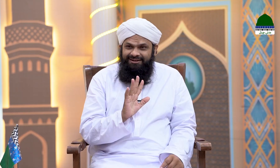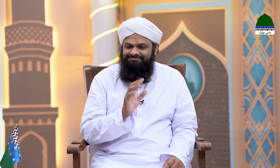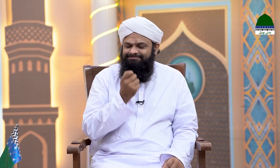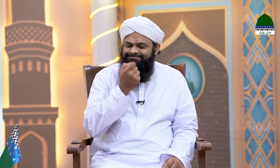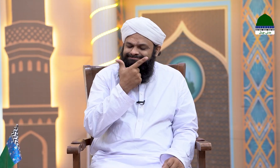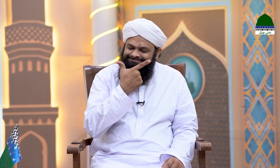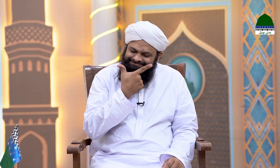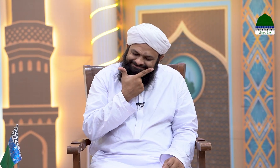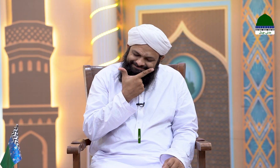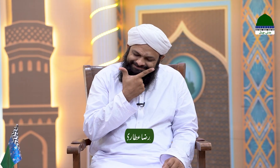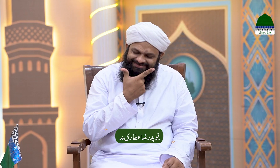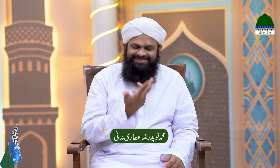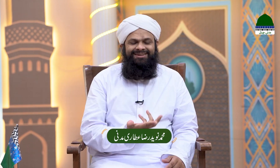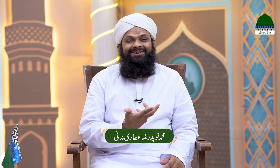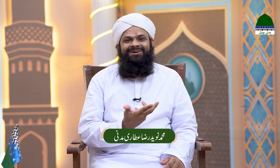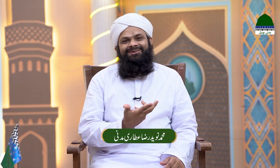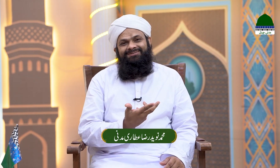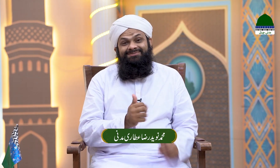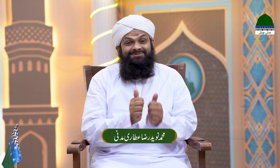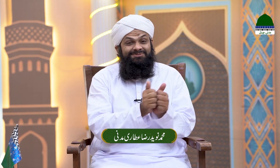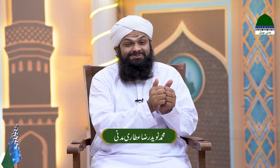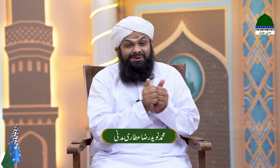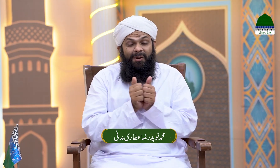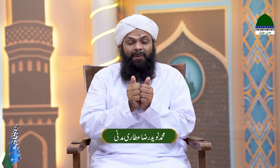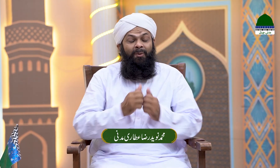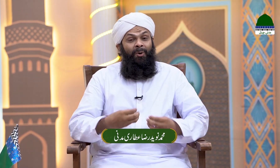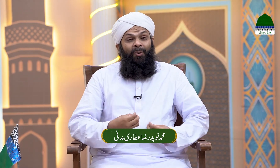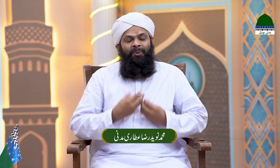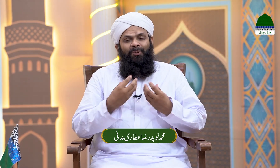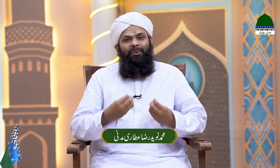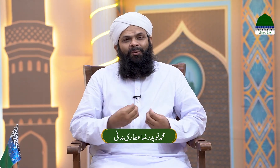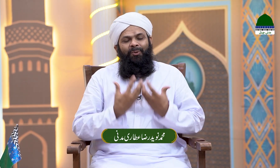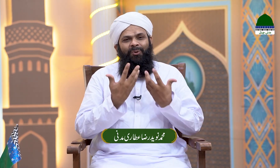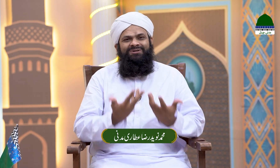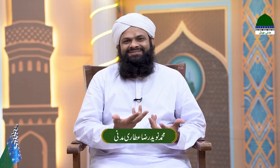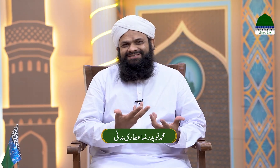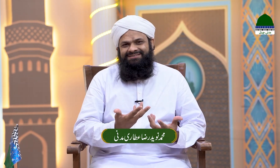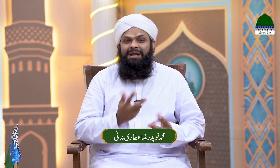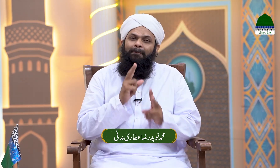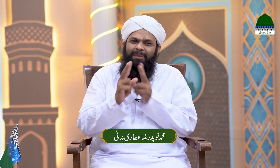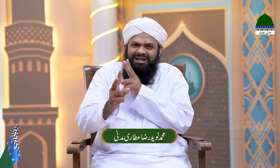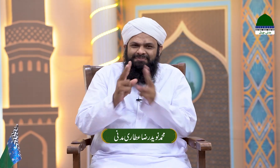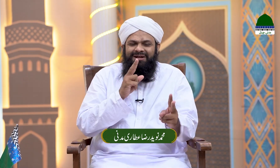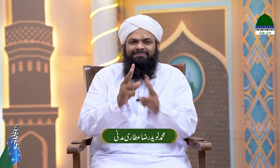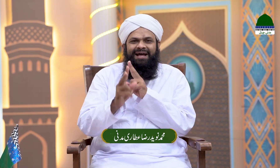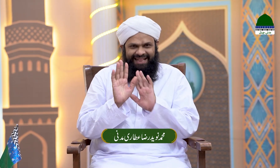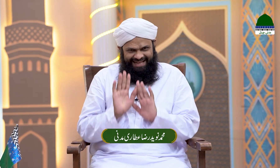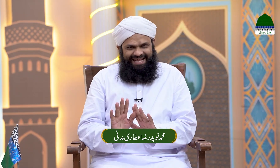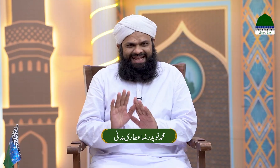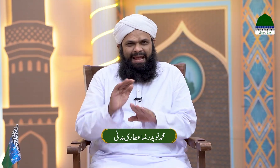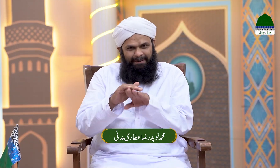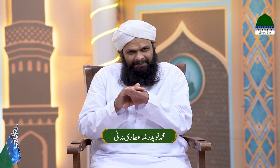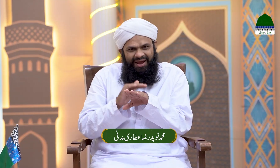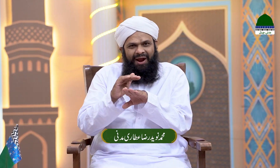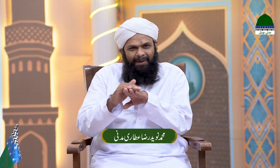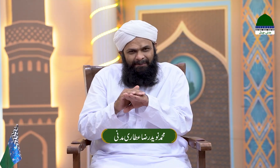اور آپ علیہ الصلوۃ والسلام اپنے صحابہ رضی اللہ تعالی عنہم سے خوش طبعی بھی فرماتے، اور